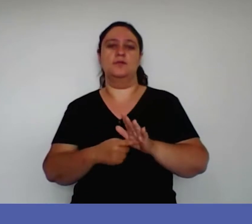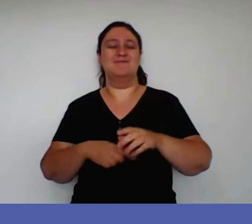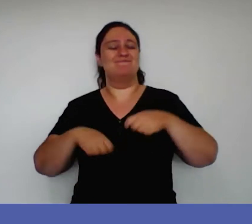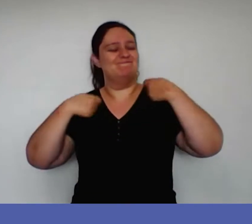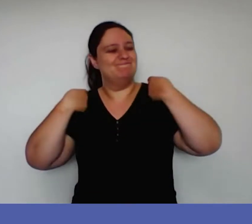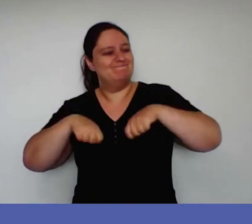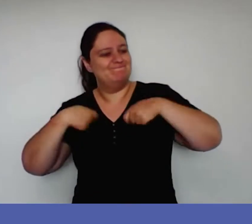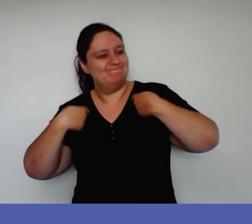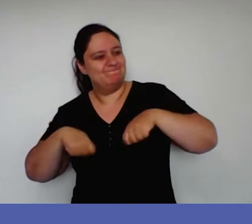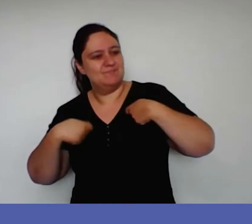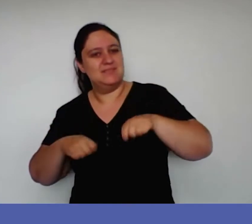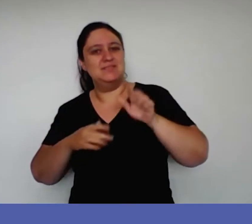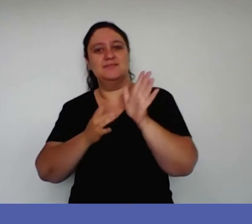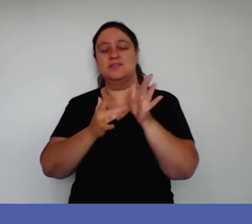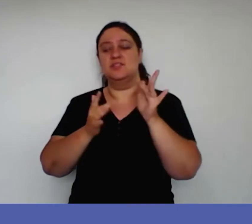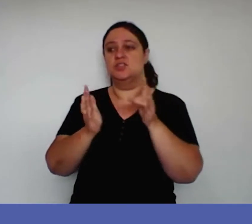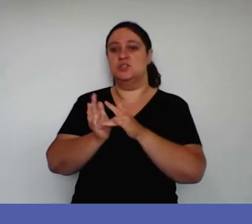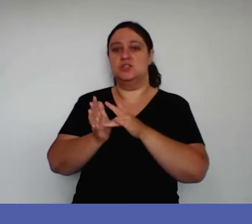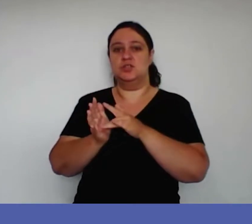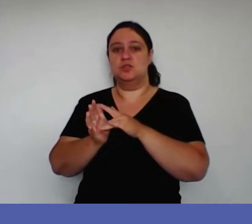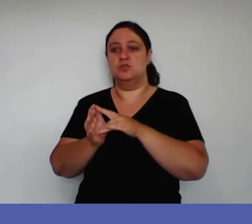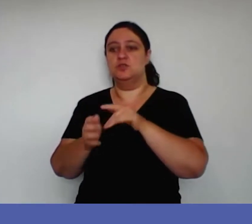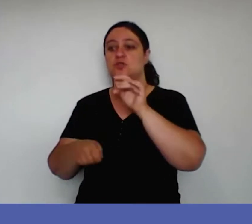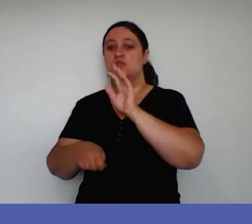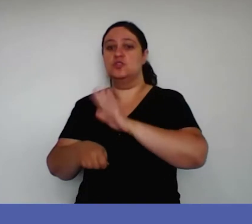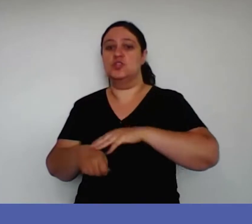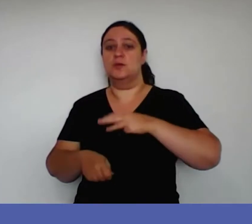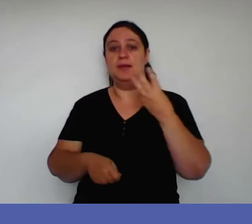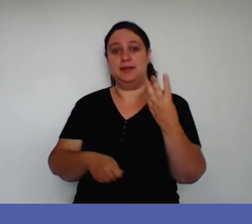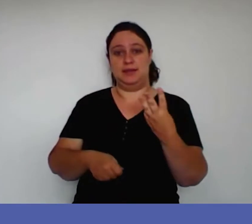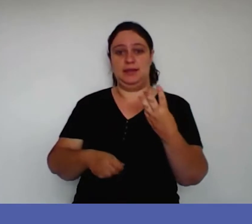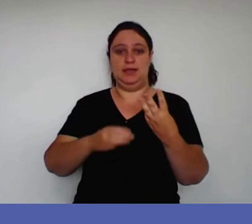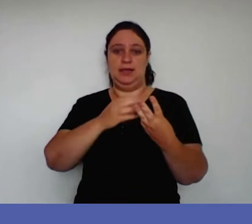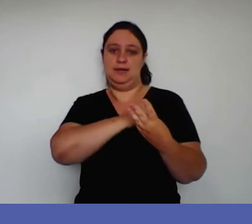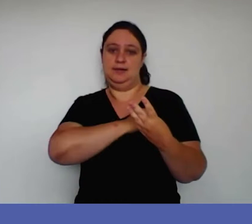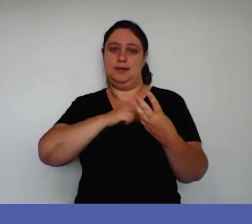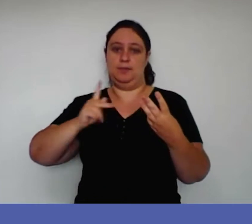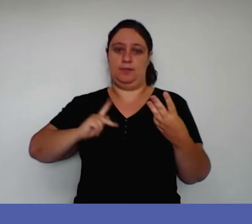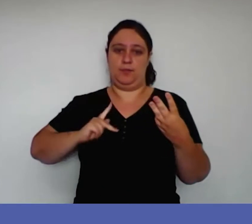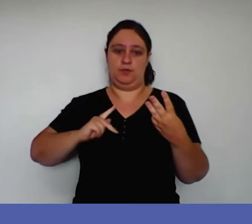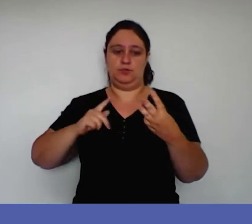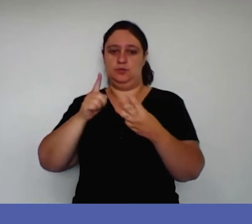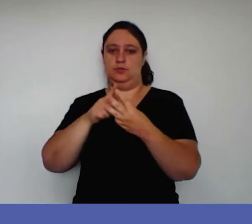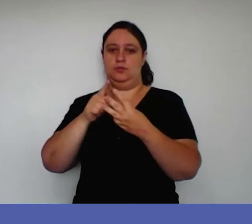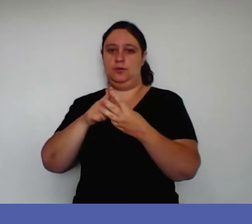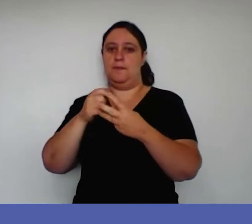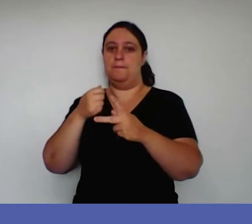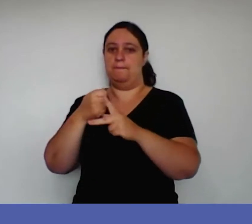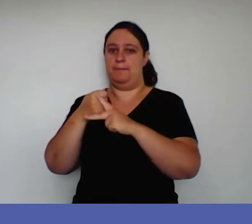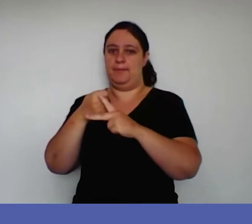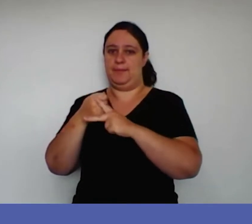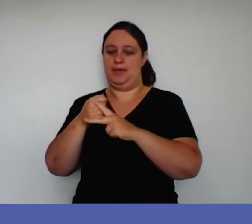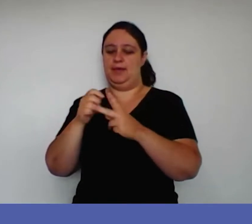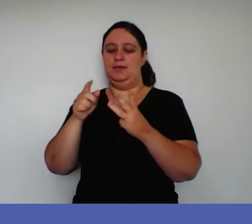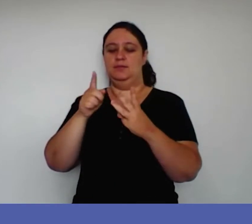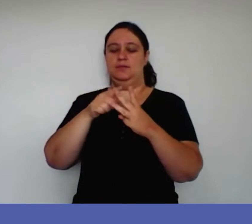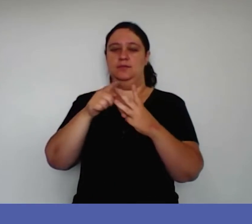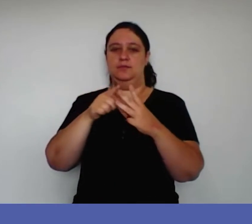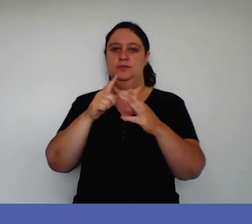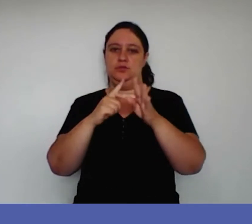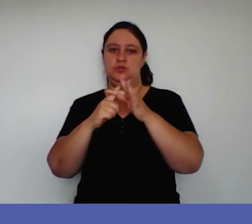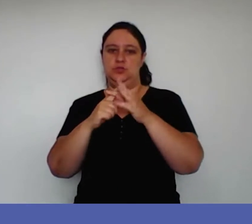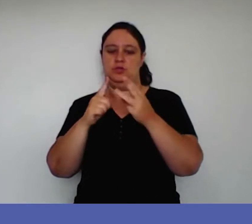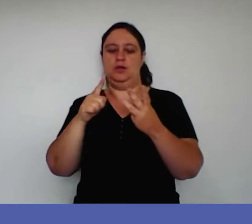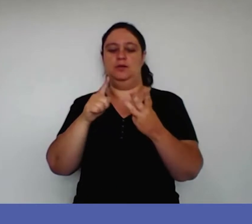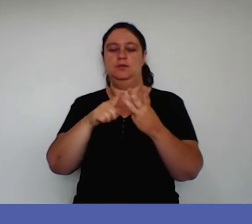seus três principais apóstolos, que eram Pedro, Tiago e João, para